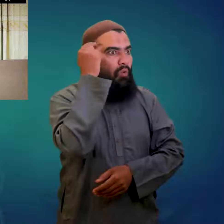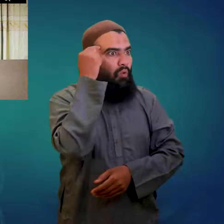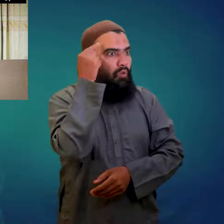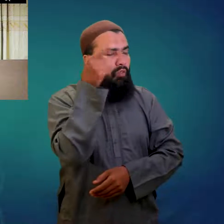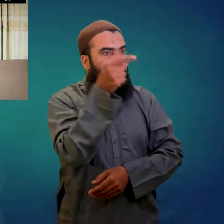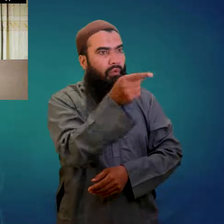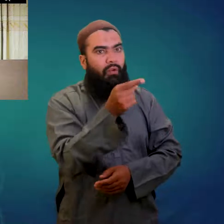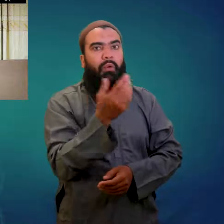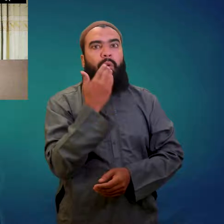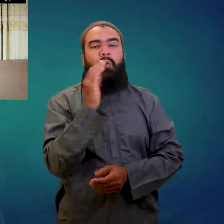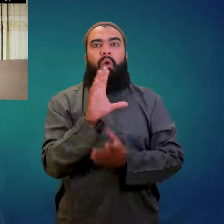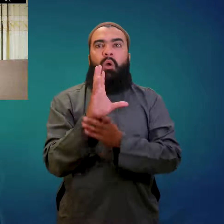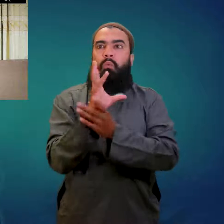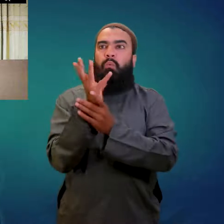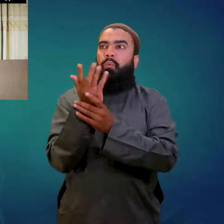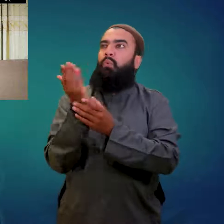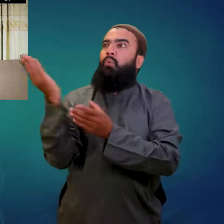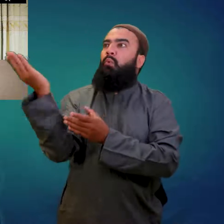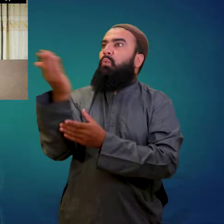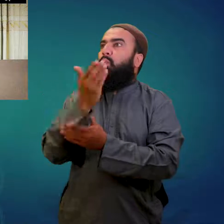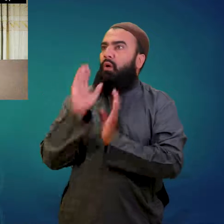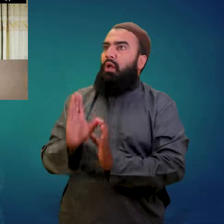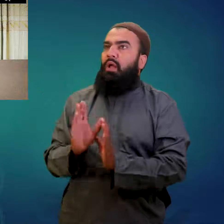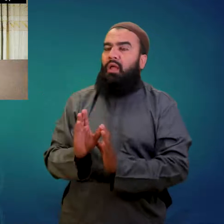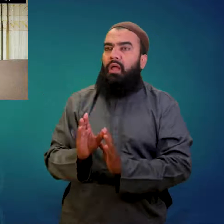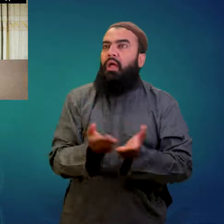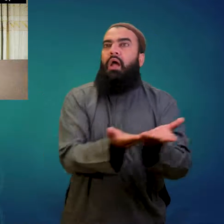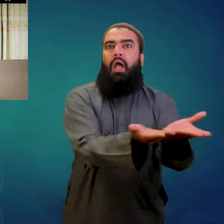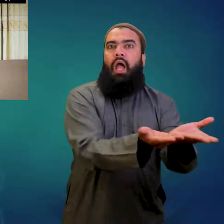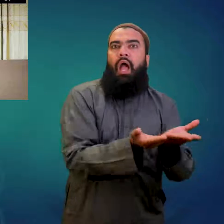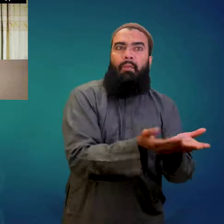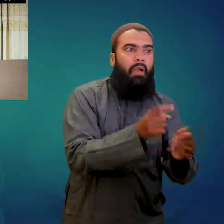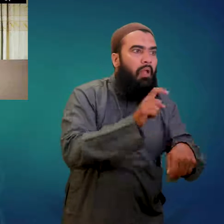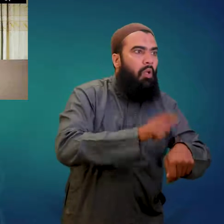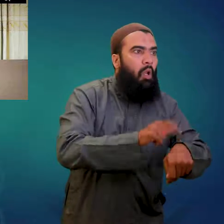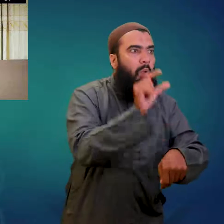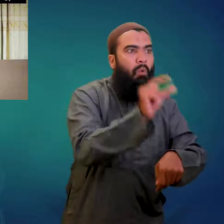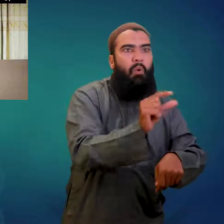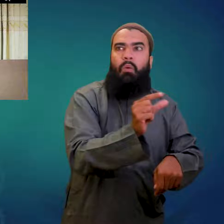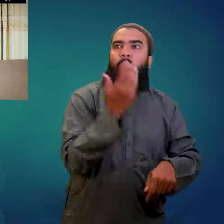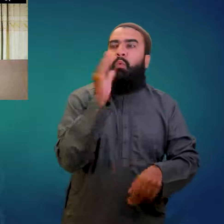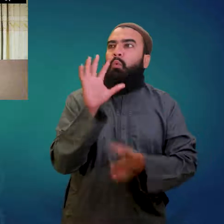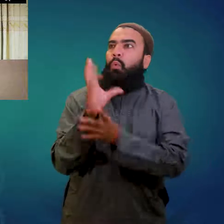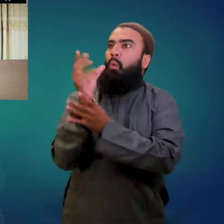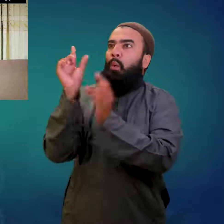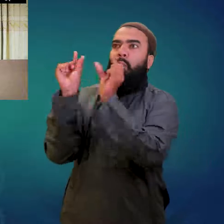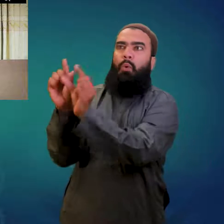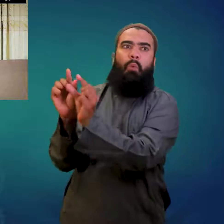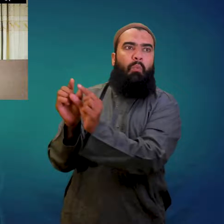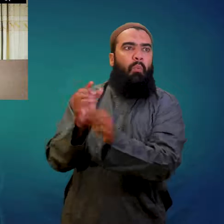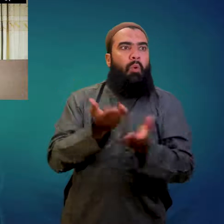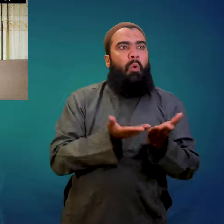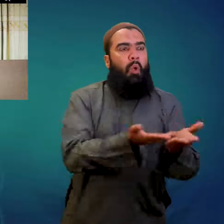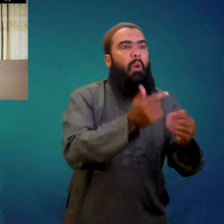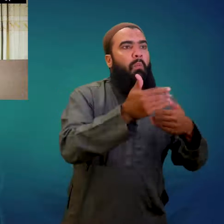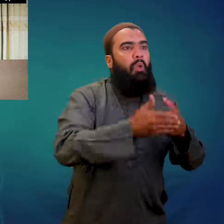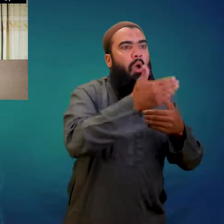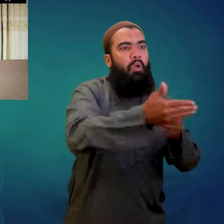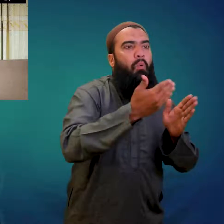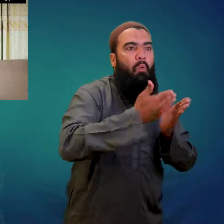1، پوری دنیا آخرت کے مقابلے میں قلیل اور مختصر ہے۔ نمبر